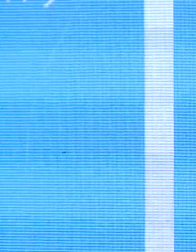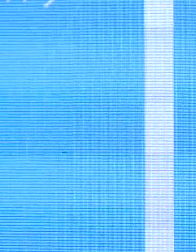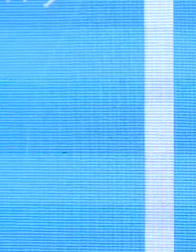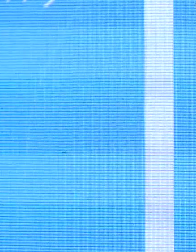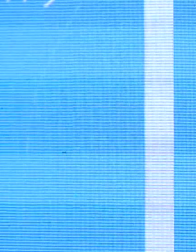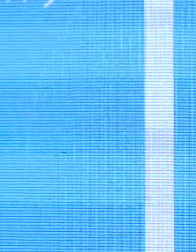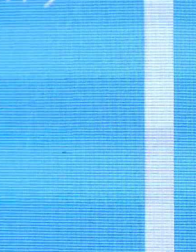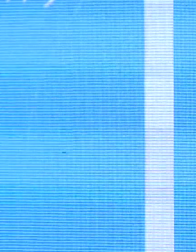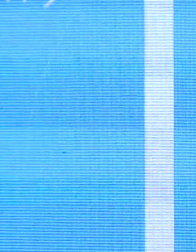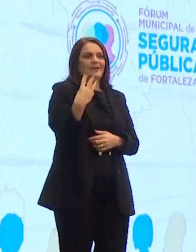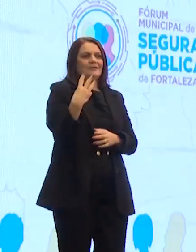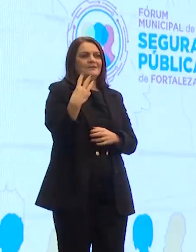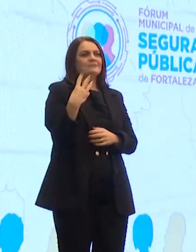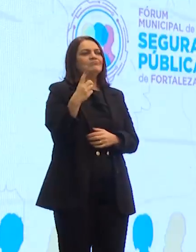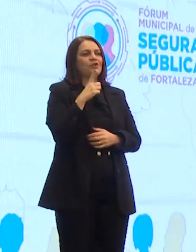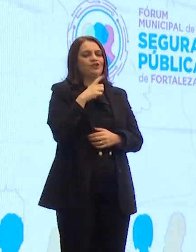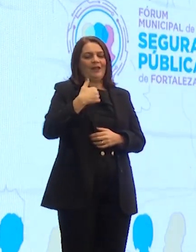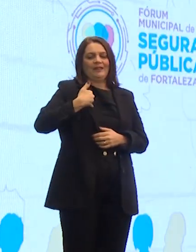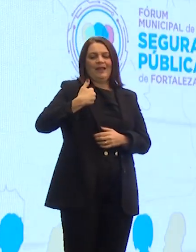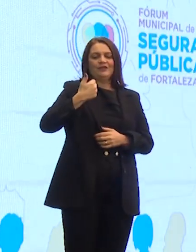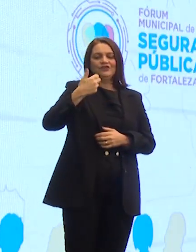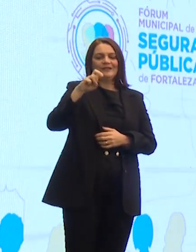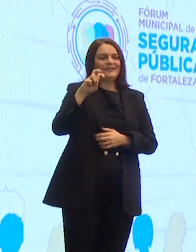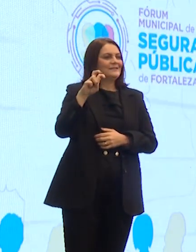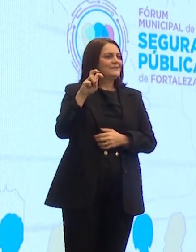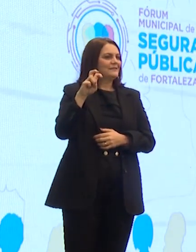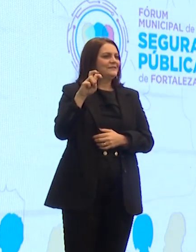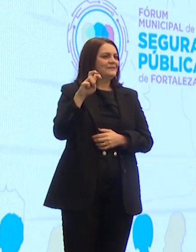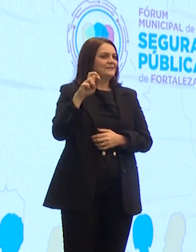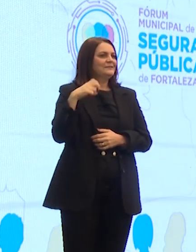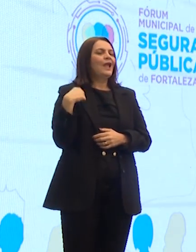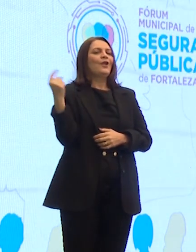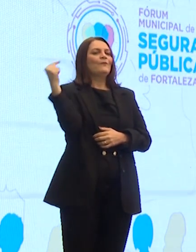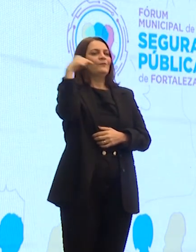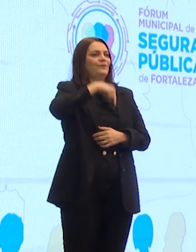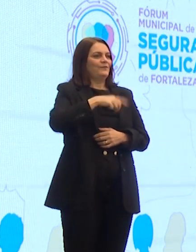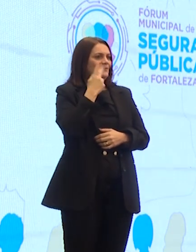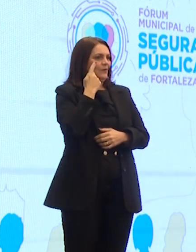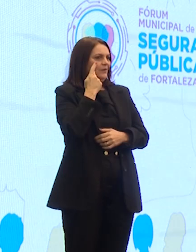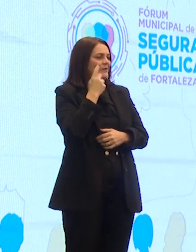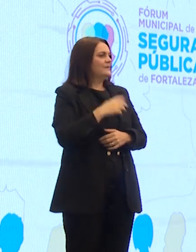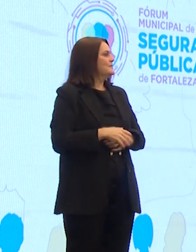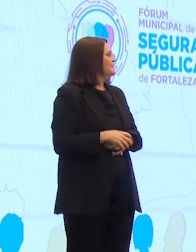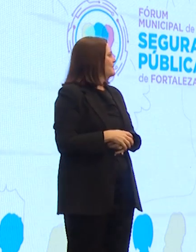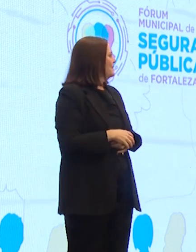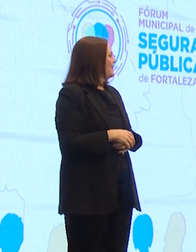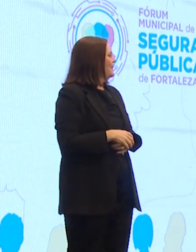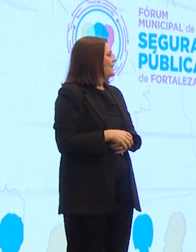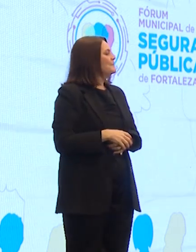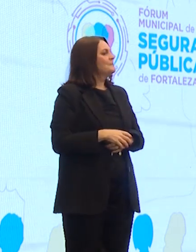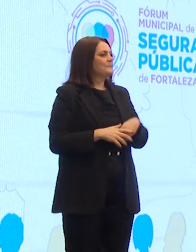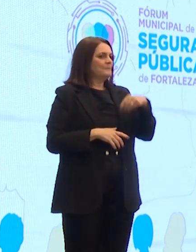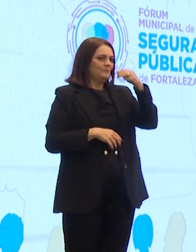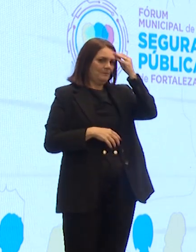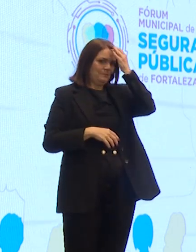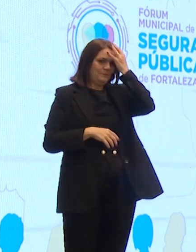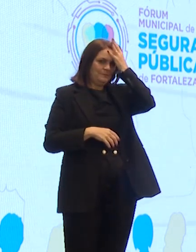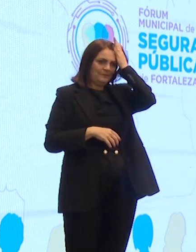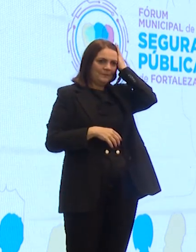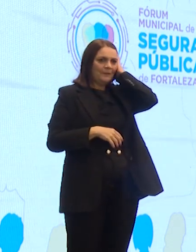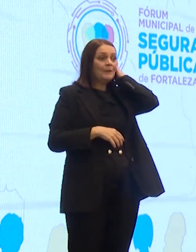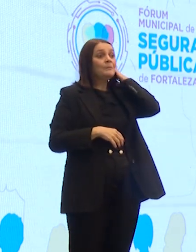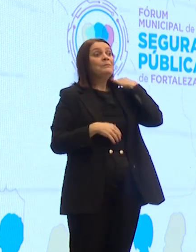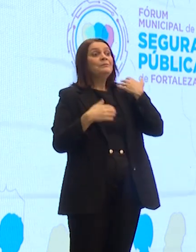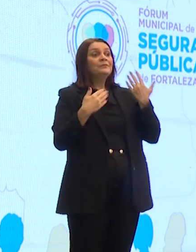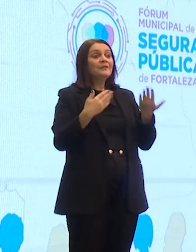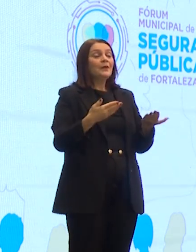Eu tinha 15 anos. A senhora, dona Naira, não tinha nascido ainda. que a senhora deve ter nascido uns 10 anos atrás, né? Em